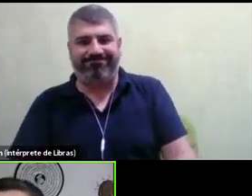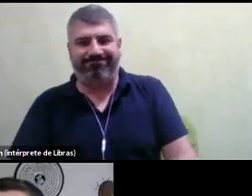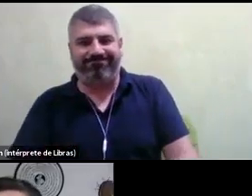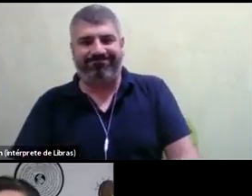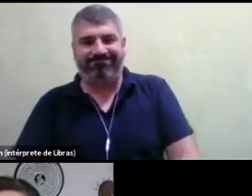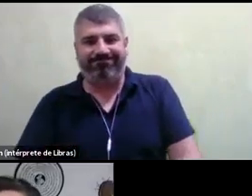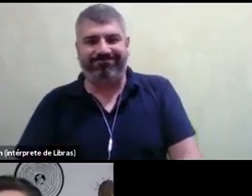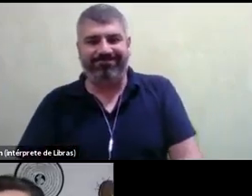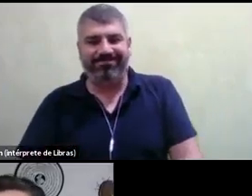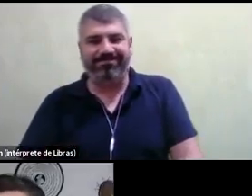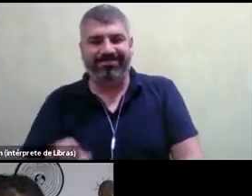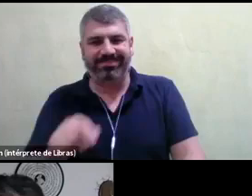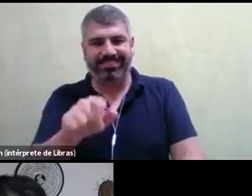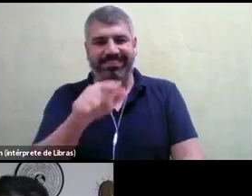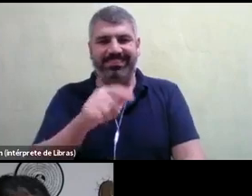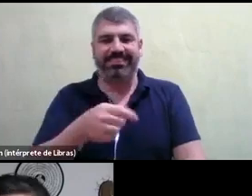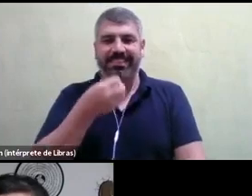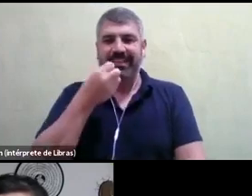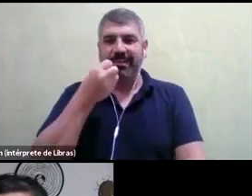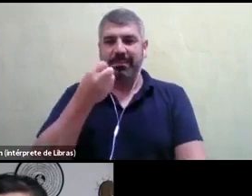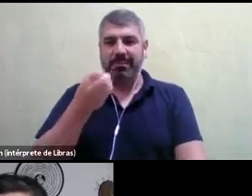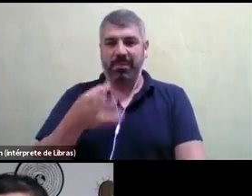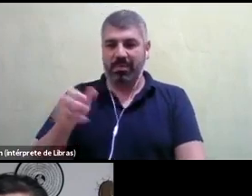Tá ótimo, Antonieta.